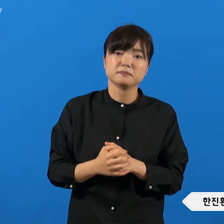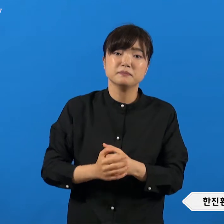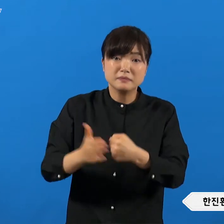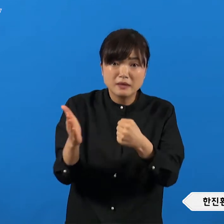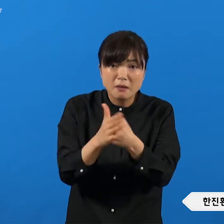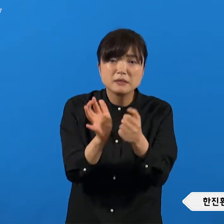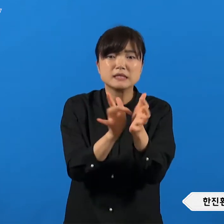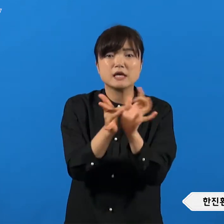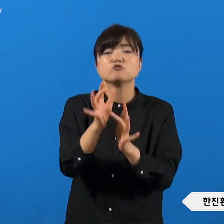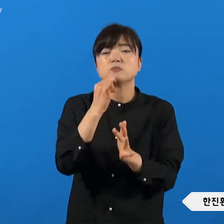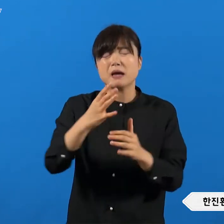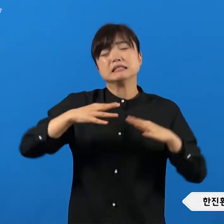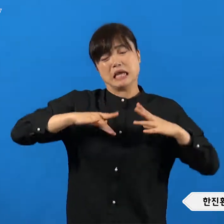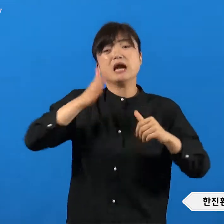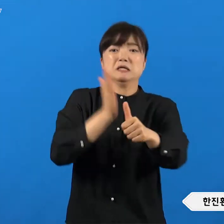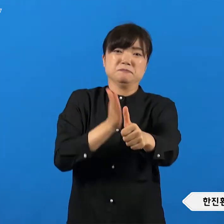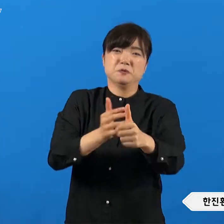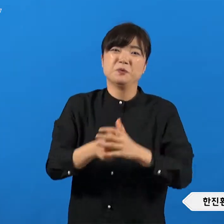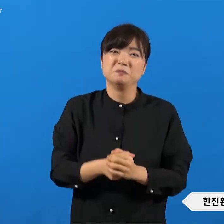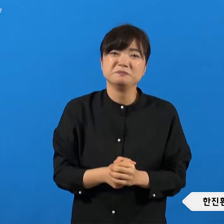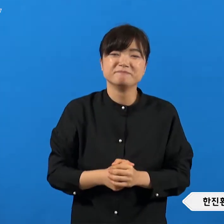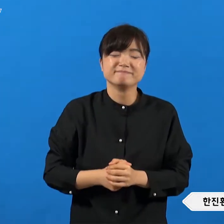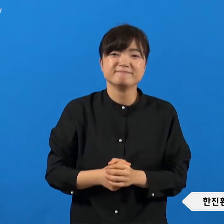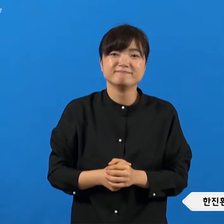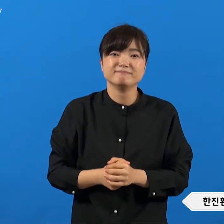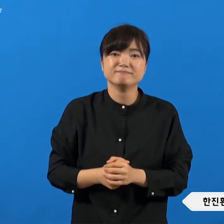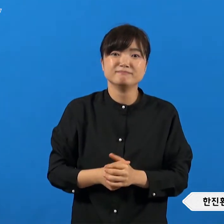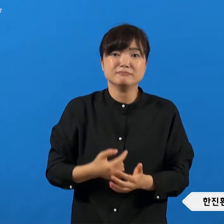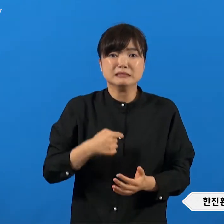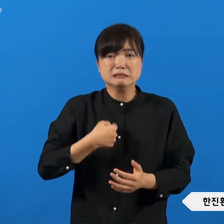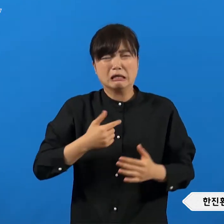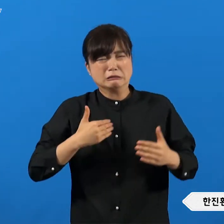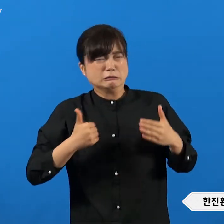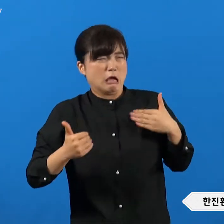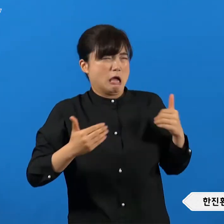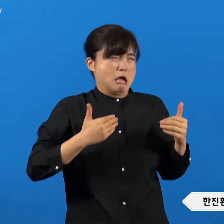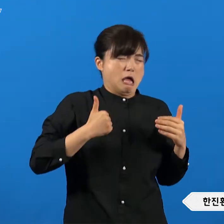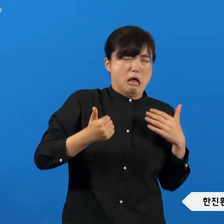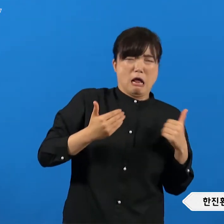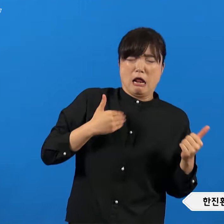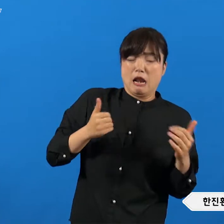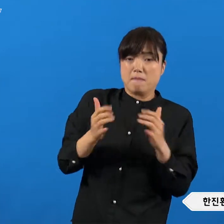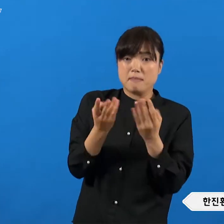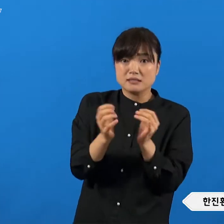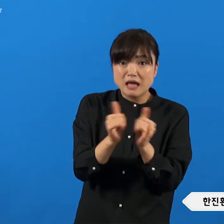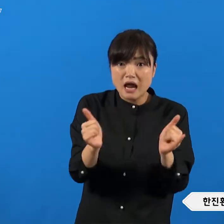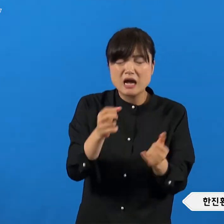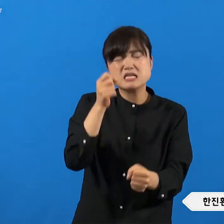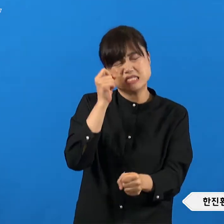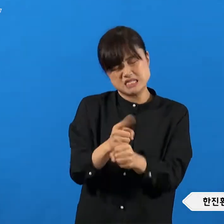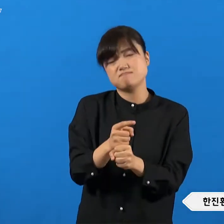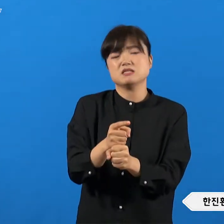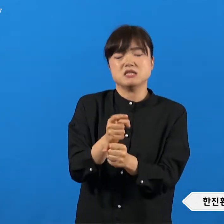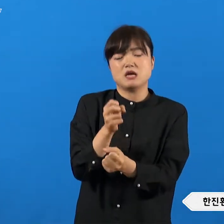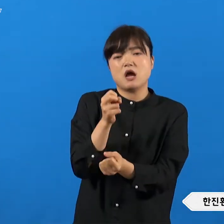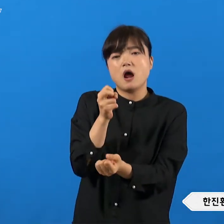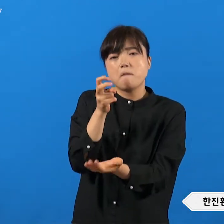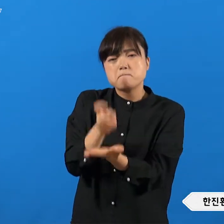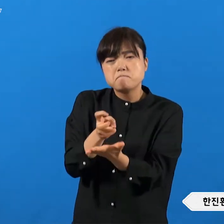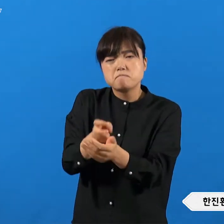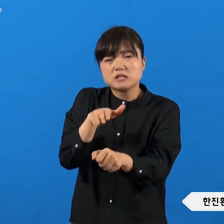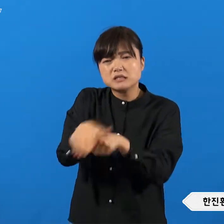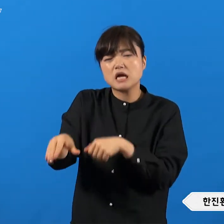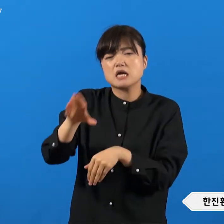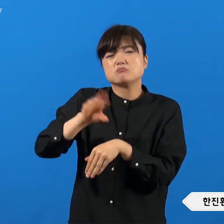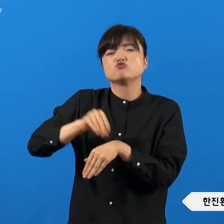그래서 예수님만 자랑하십시오. 자기 자랑이 많은 사람은 벌써 율법주의에 오염된